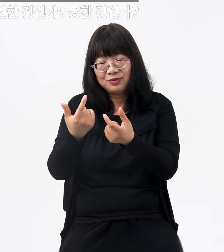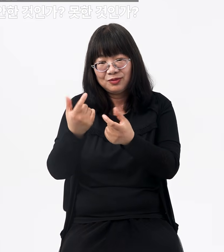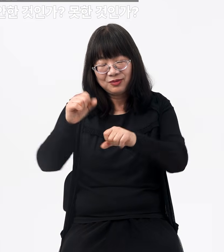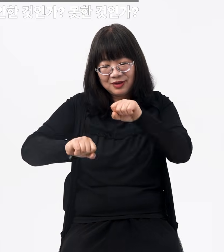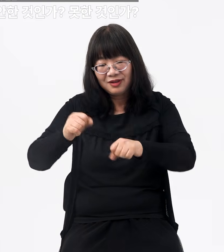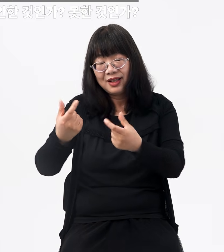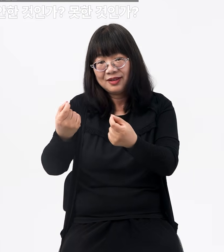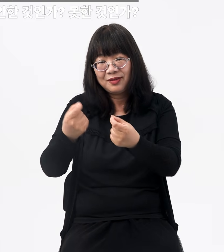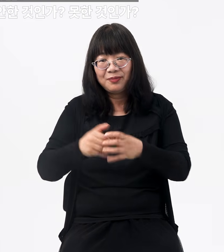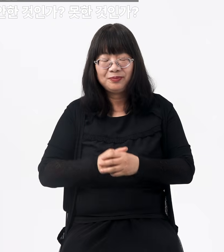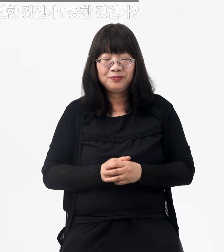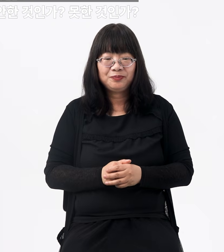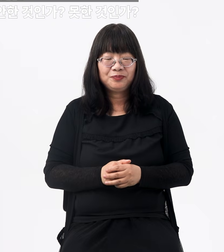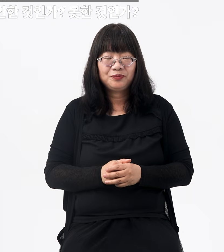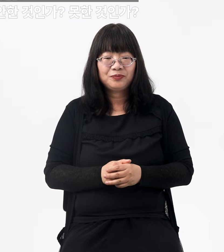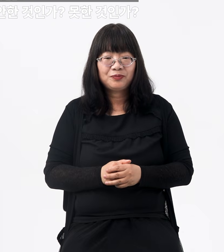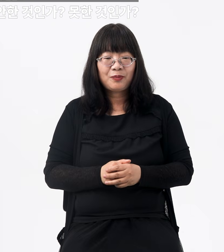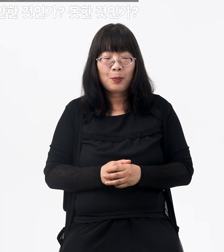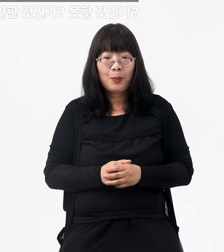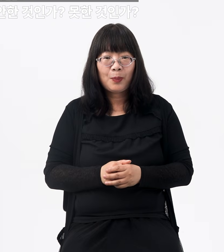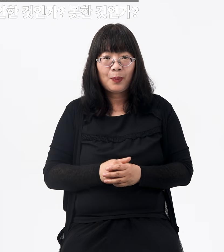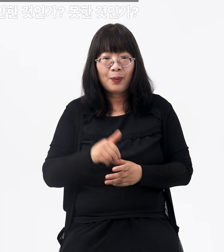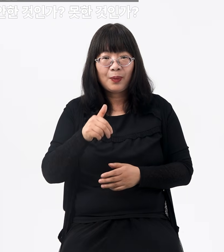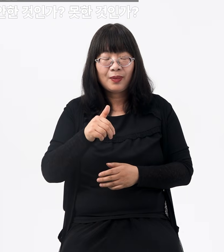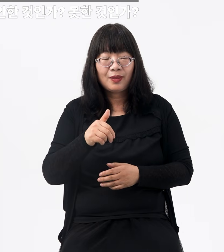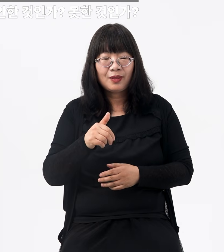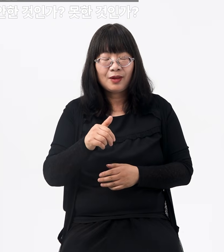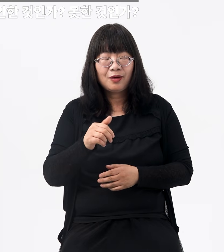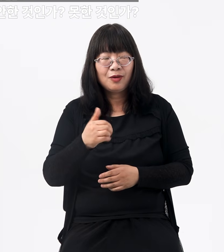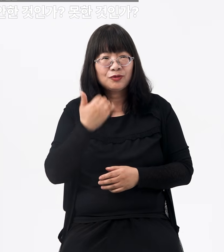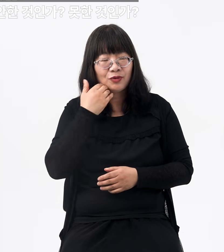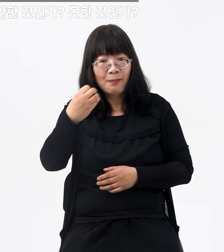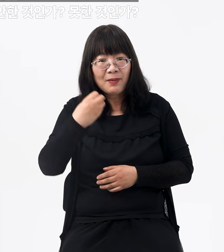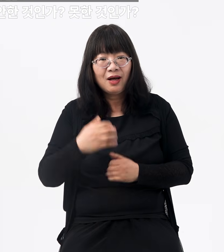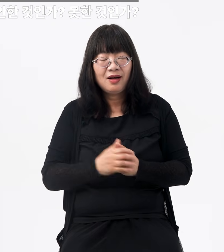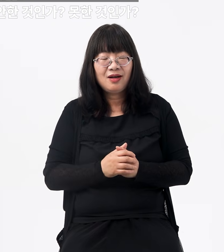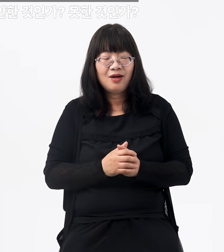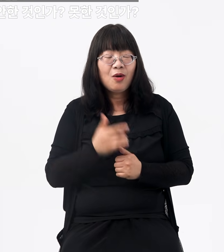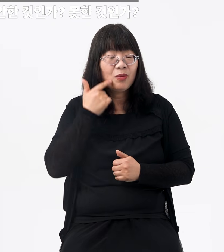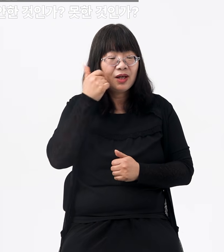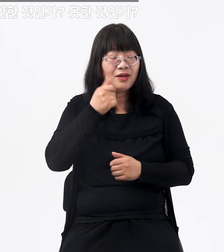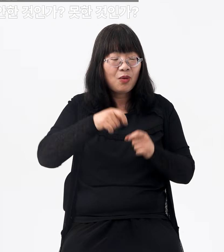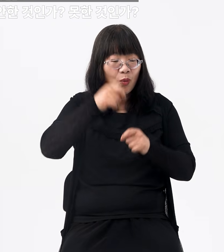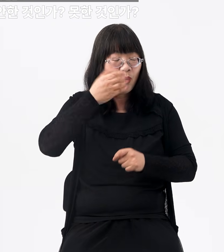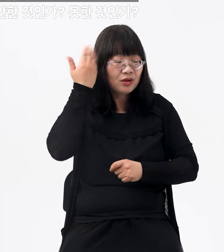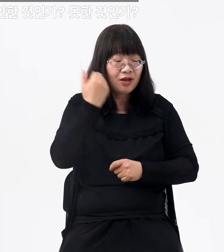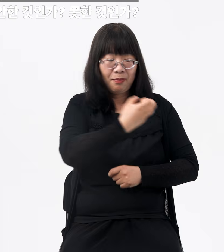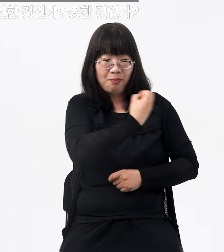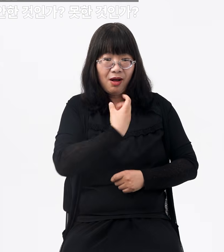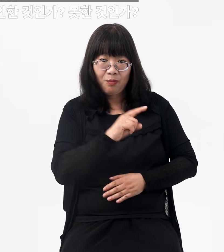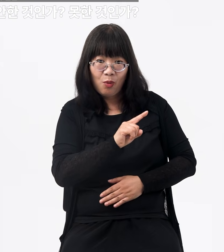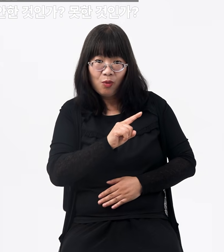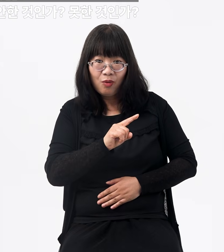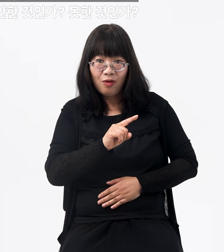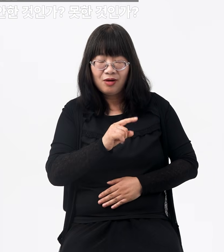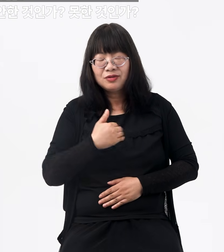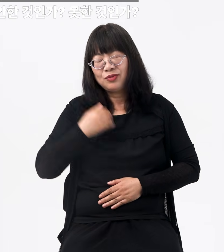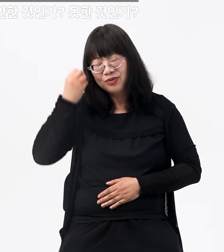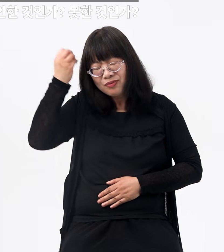하셨어요. 나는 그런 말을 했는지 기억도 안 나죠. 나도 잊어버릴까 봐 적어왔어요. 내가 한